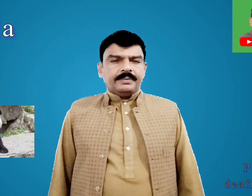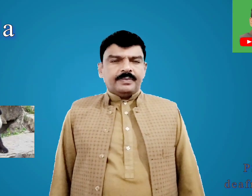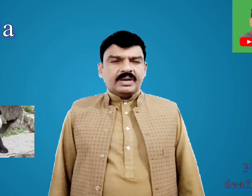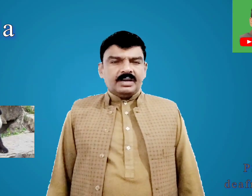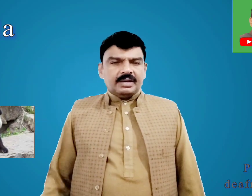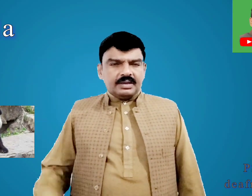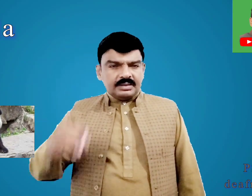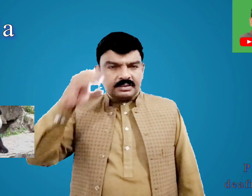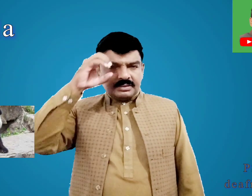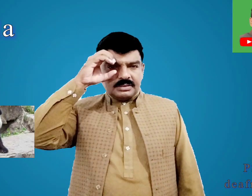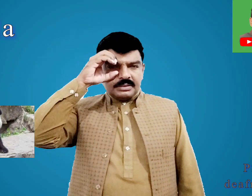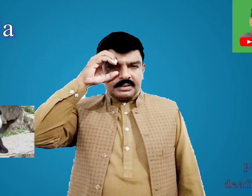पांडा